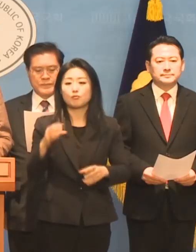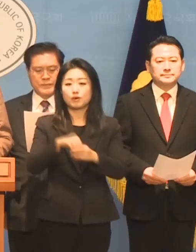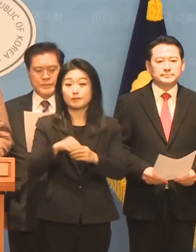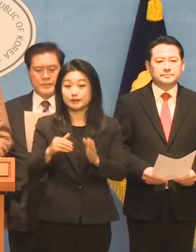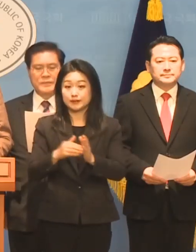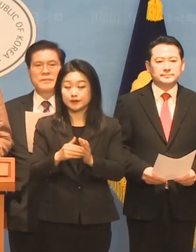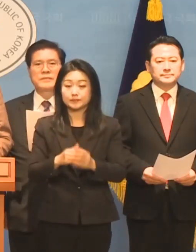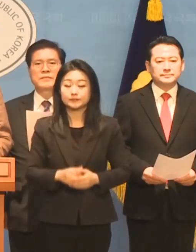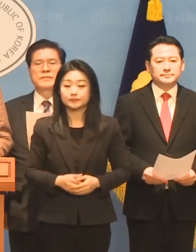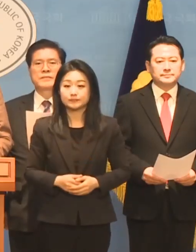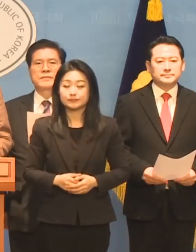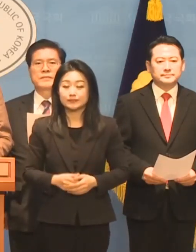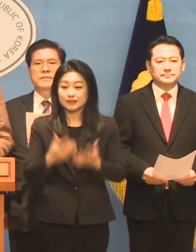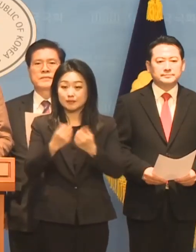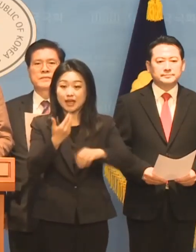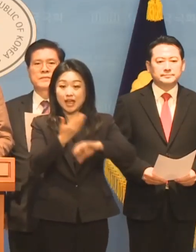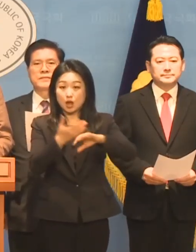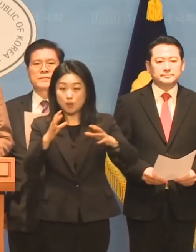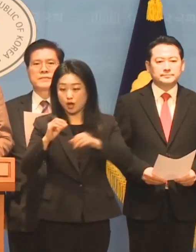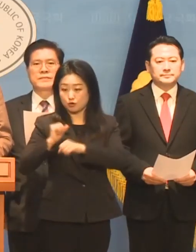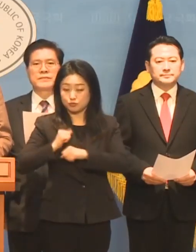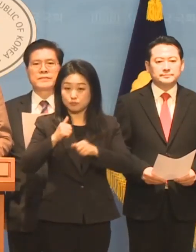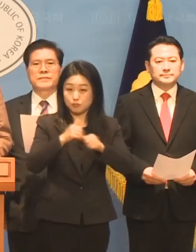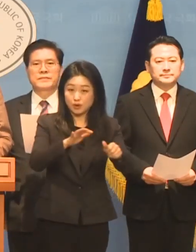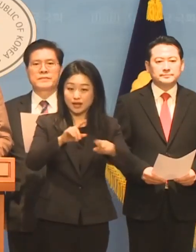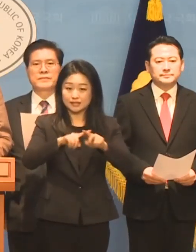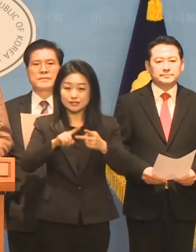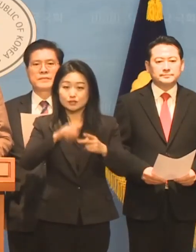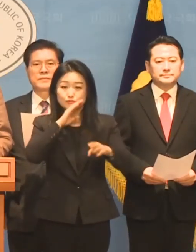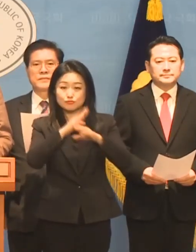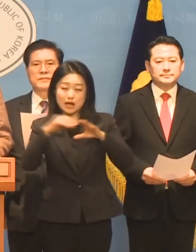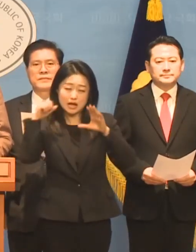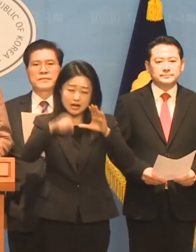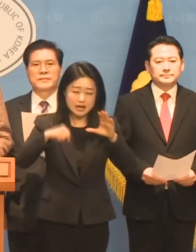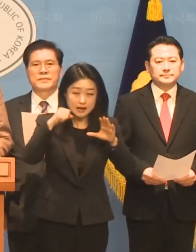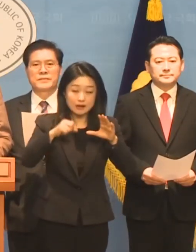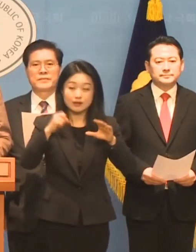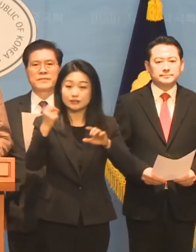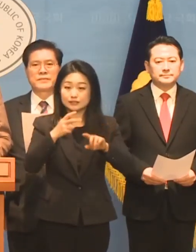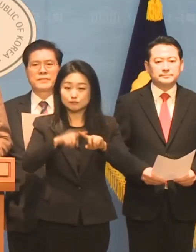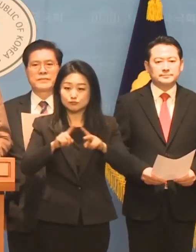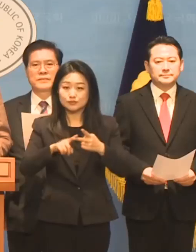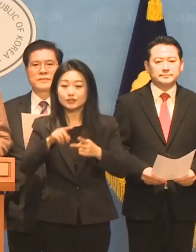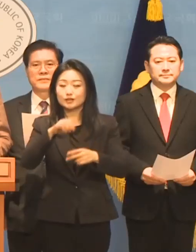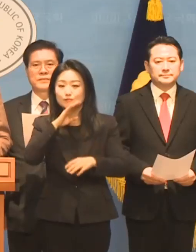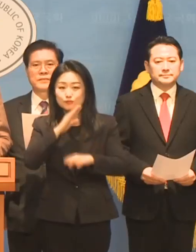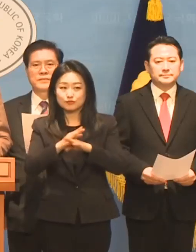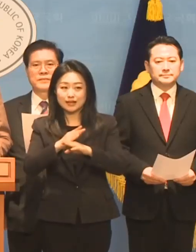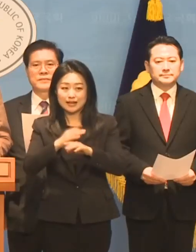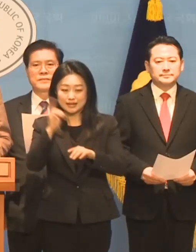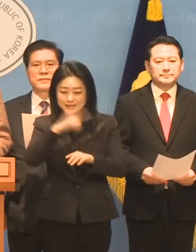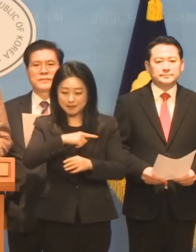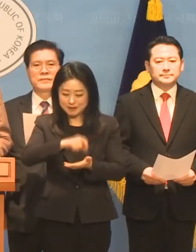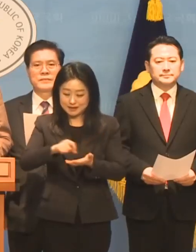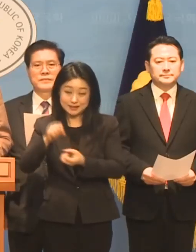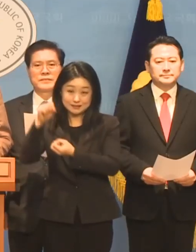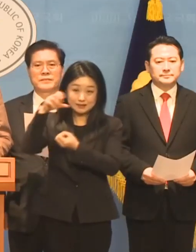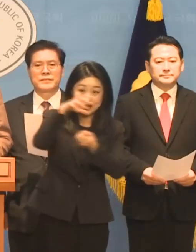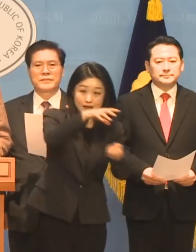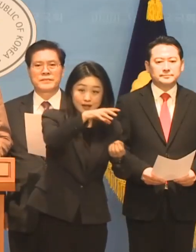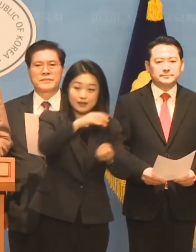동법안에서 해외 분쟁 지역 파병, 대북 확성기 가동, 대북 전단 살포, 무인기 평양